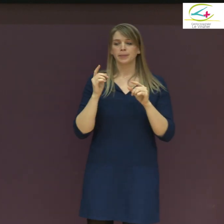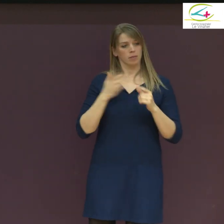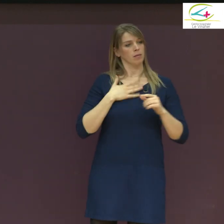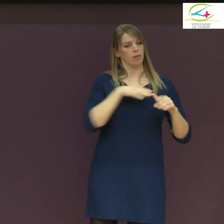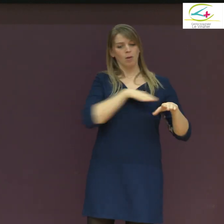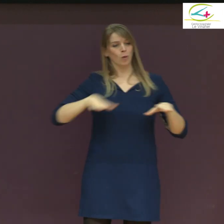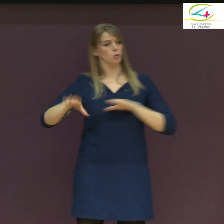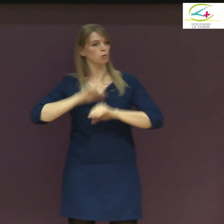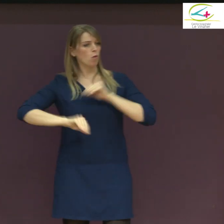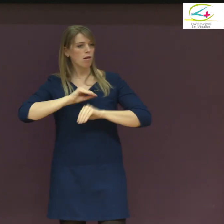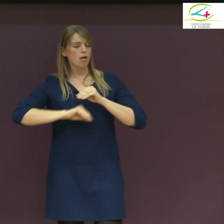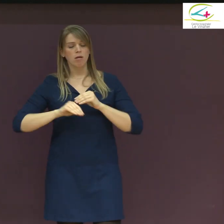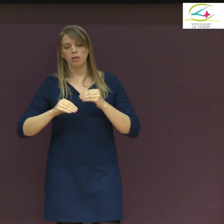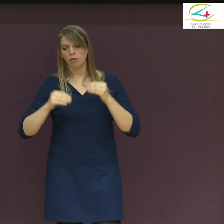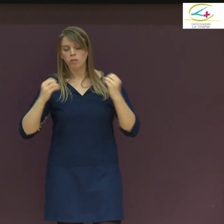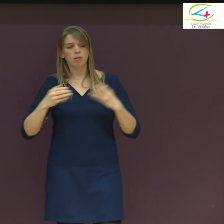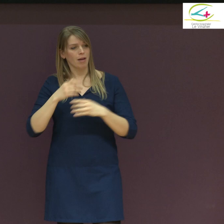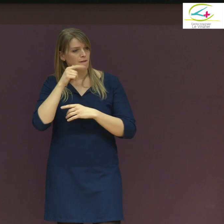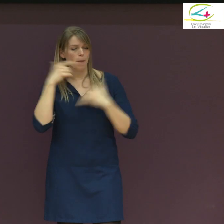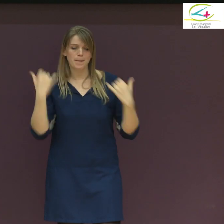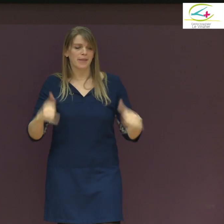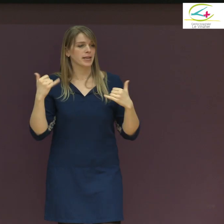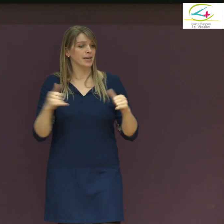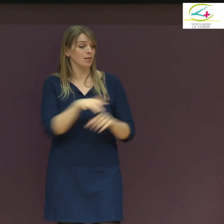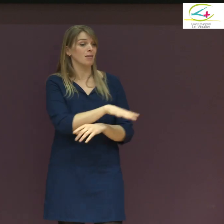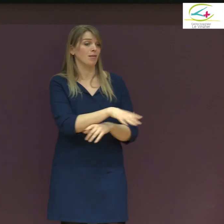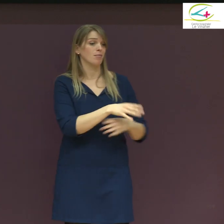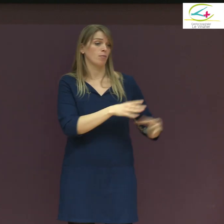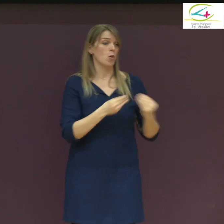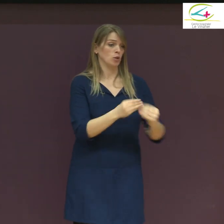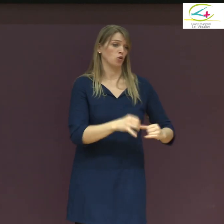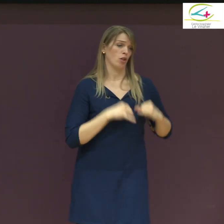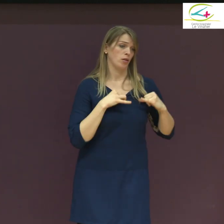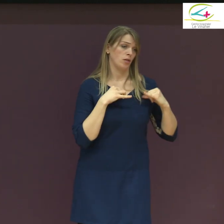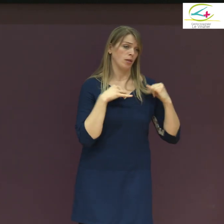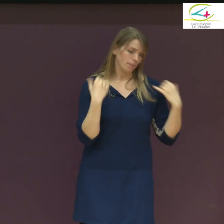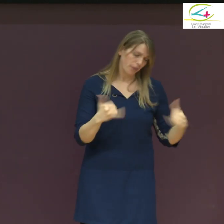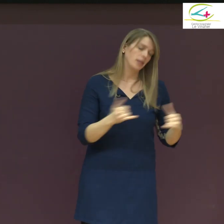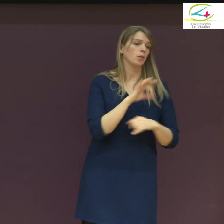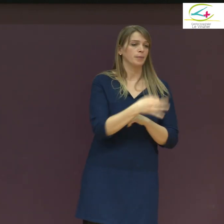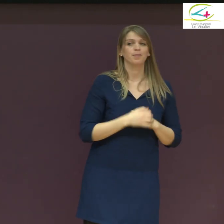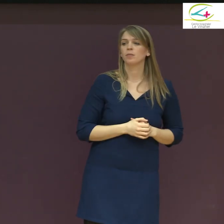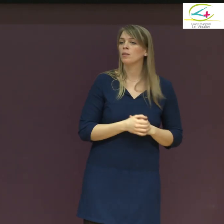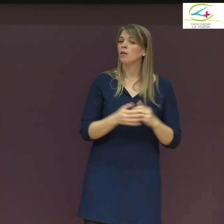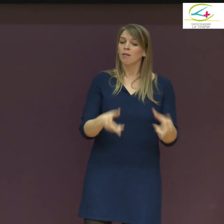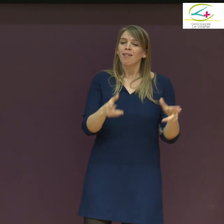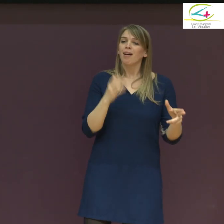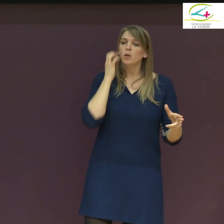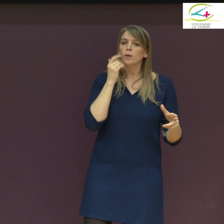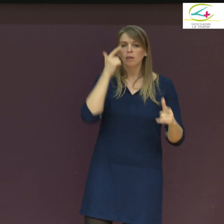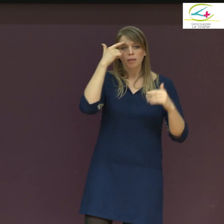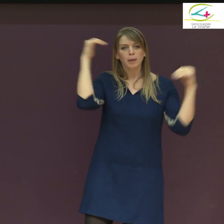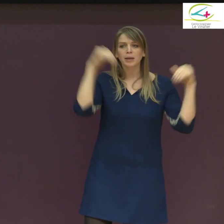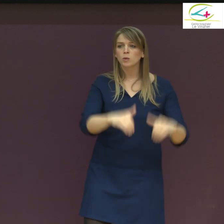du côté du soin, beaucoup, beaucoup, beaucoup d'efforts à faire dans cette population-là. La dépression de l'adolescent, par exemple, on peut le savoir,